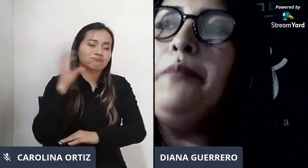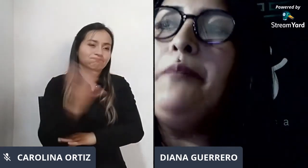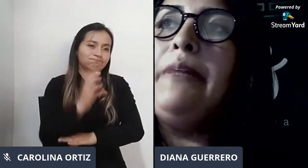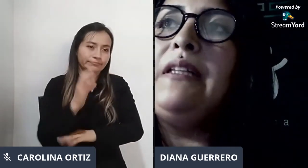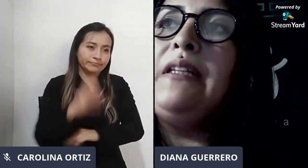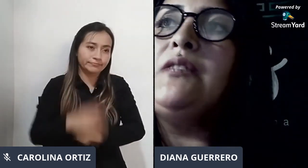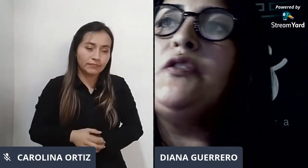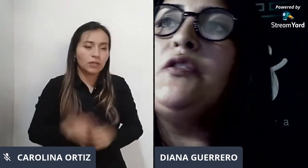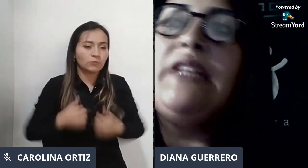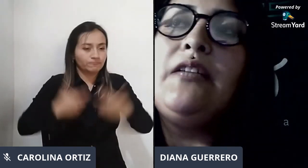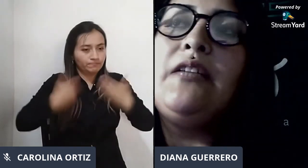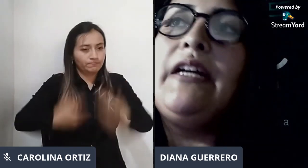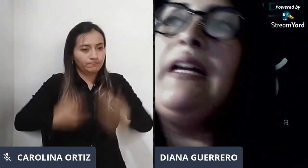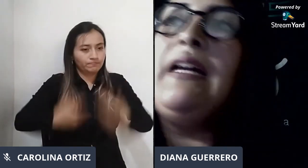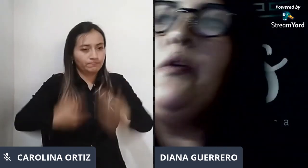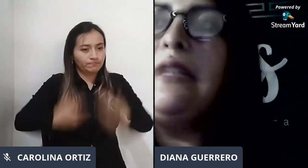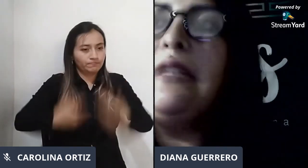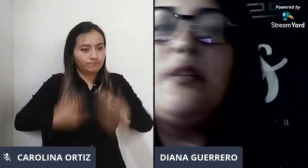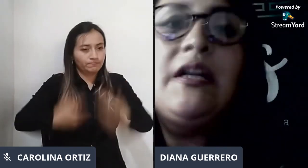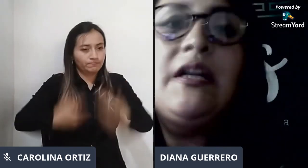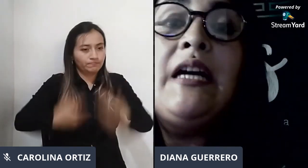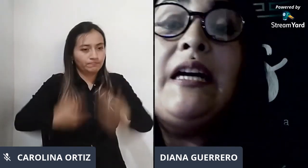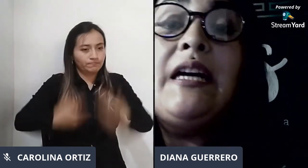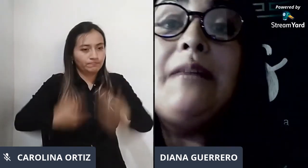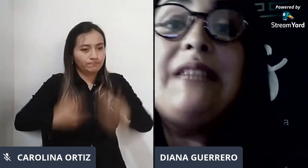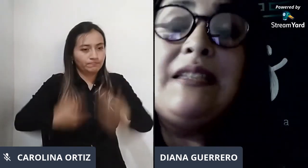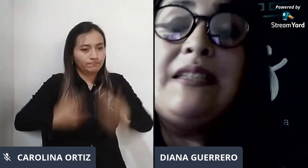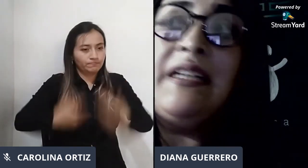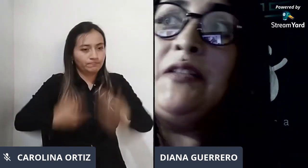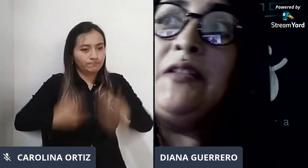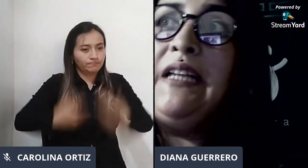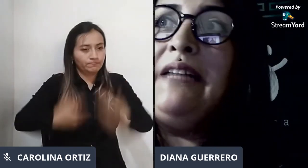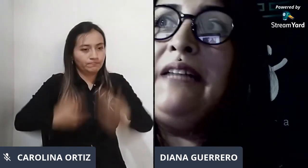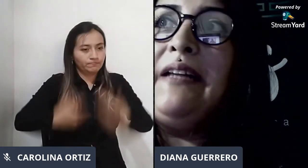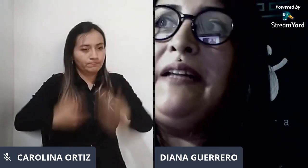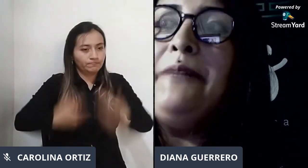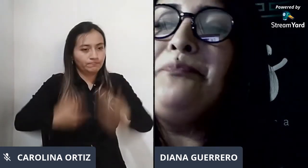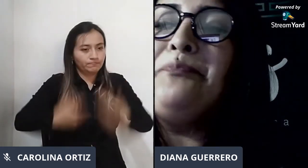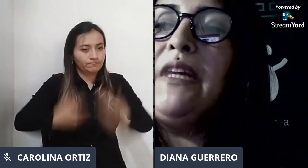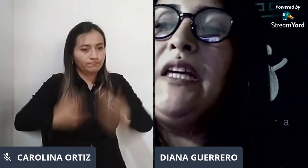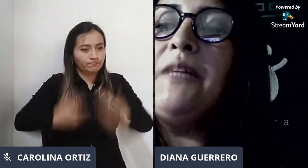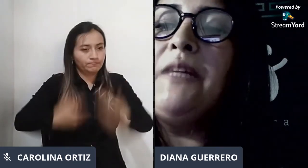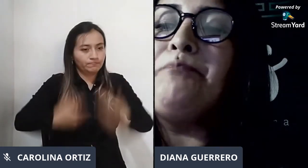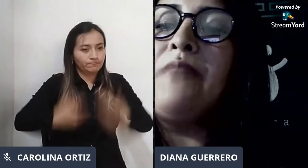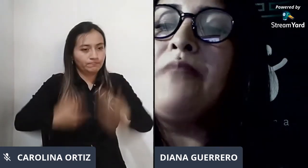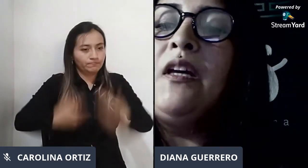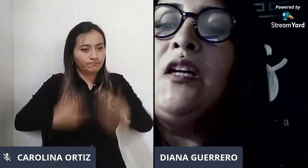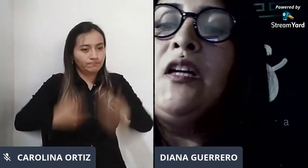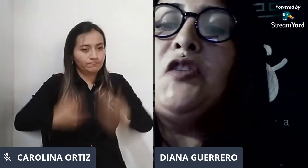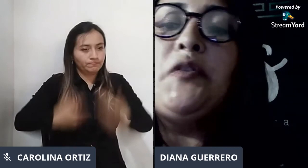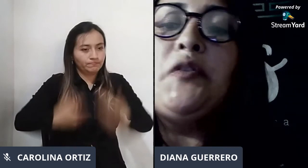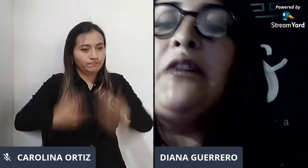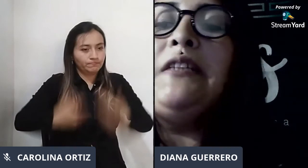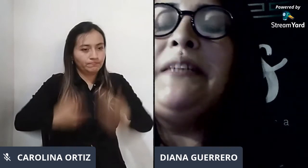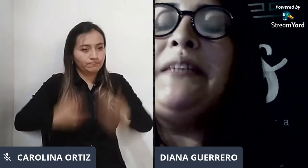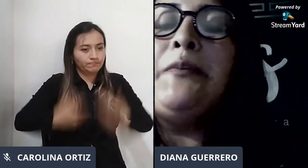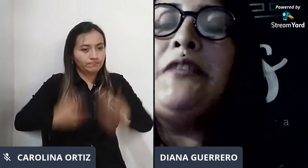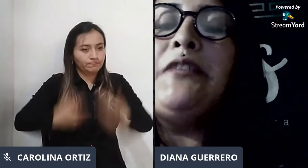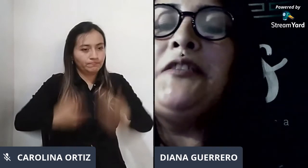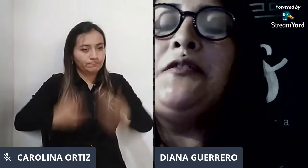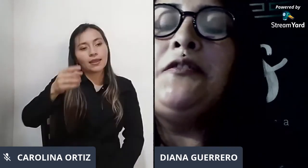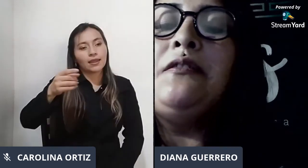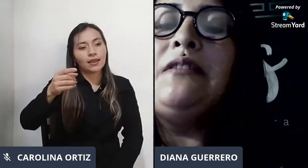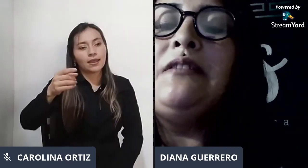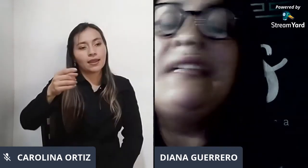Guerrero, soy directora de la corporación Visajes Guerreros de La Gaitana. Yo vengo de este